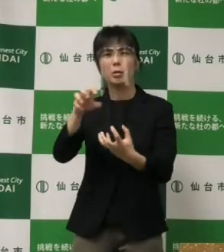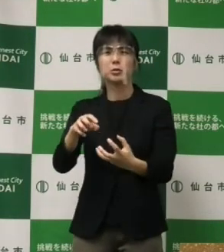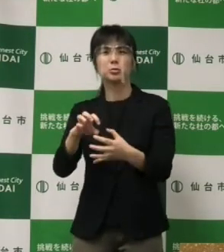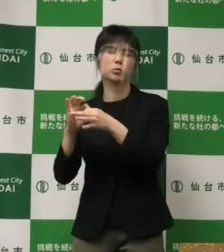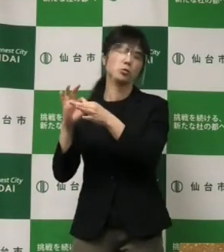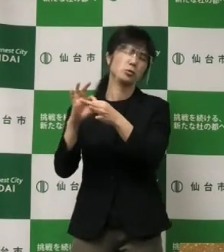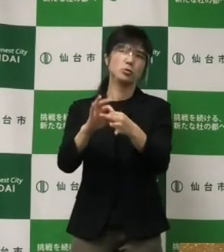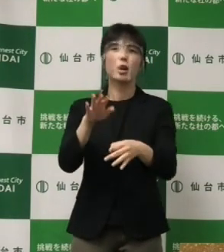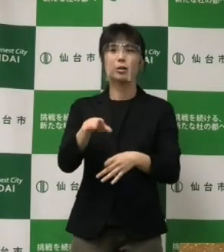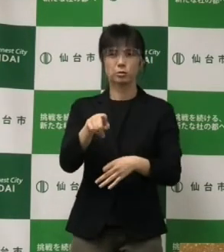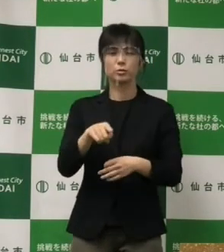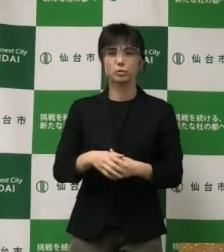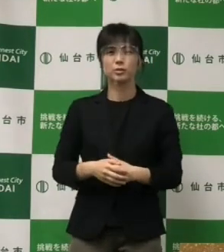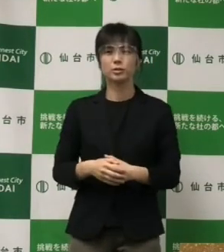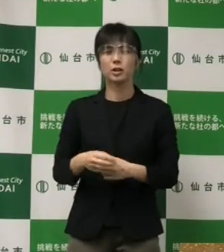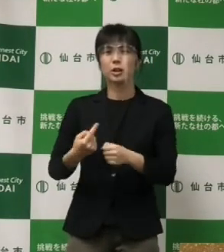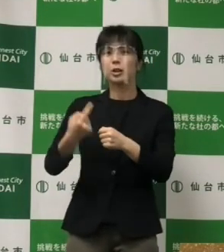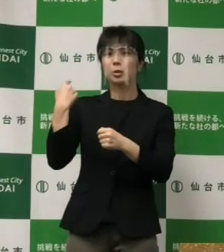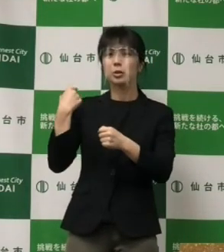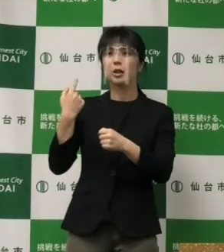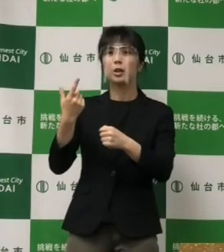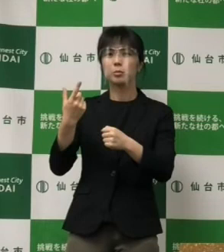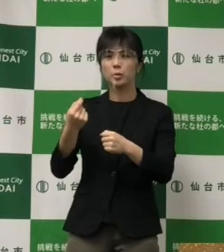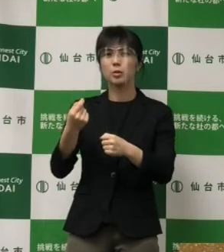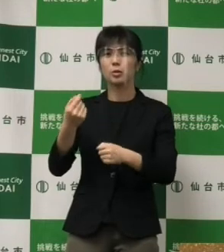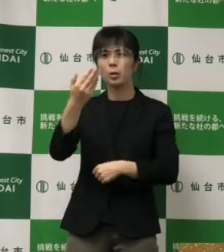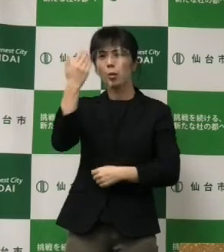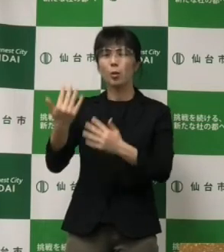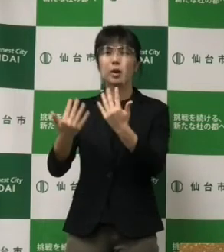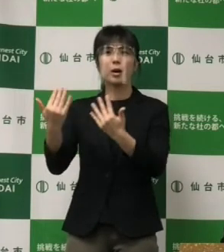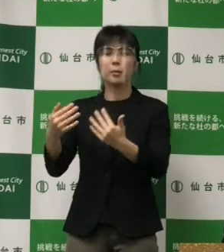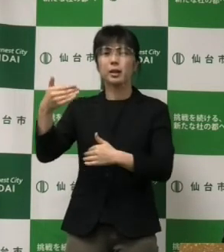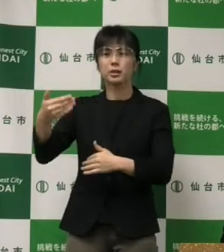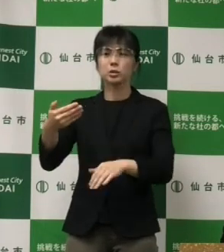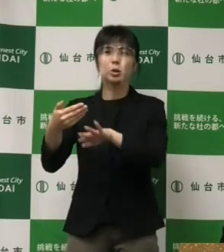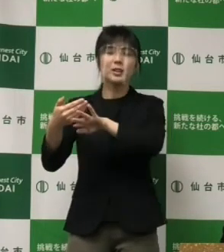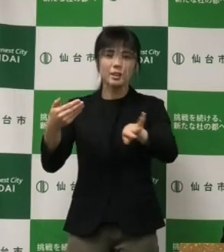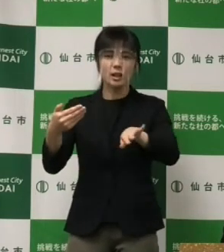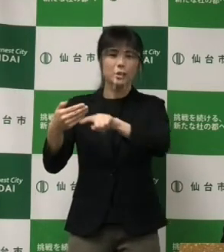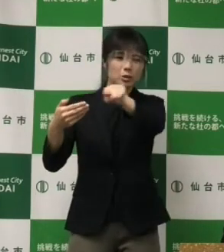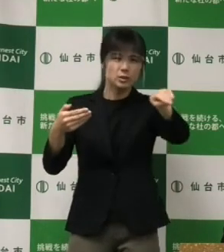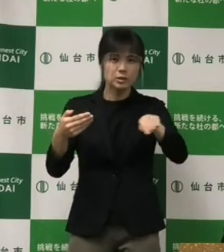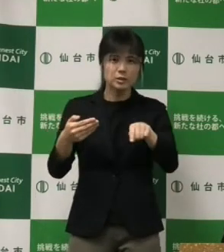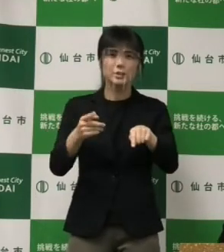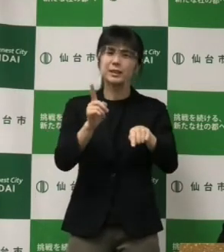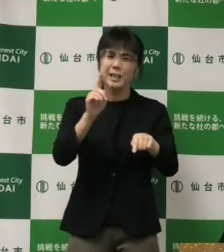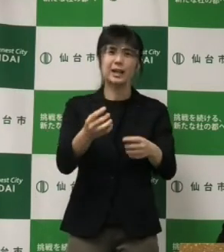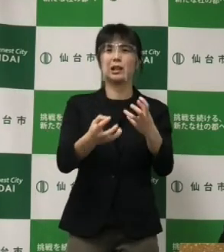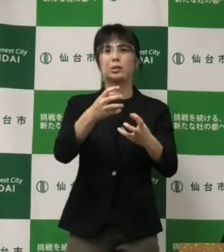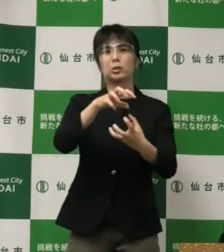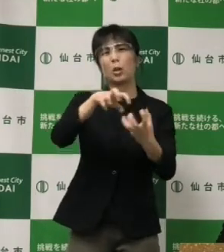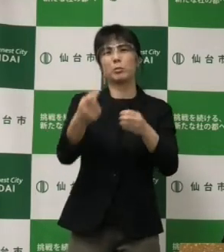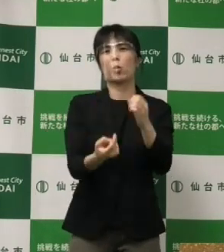でも、まあ、大きなトラブル、若林区を除いては全て全部あったと記憶しています。その